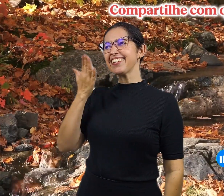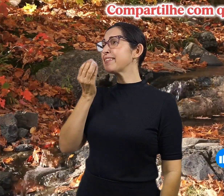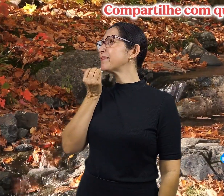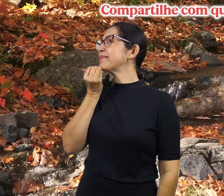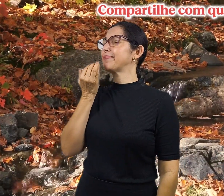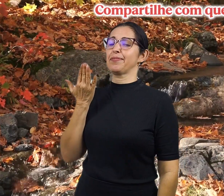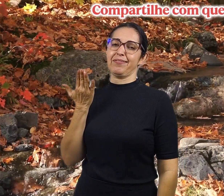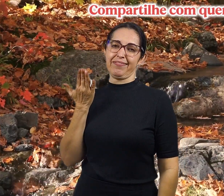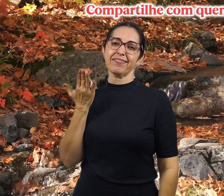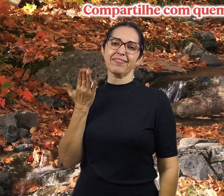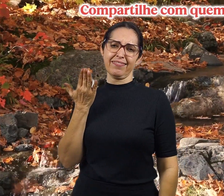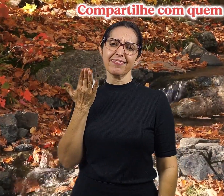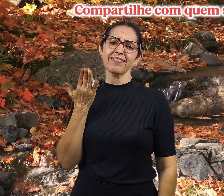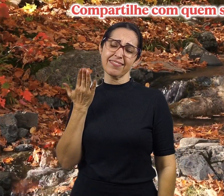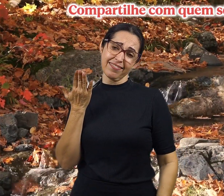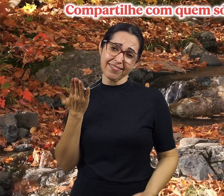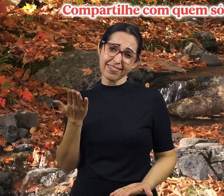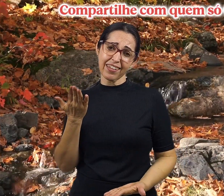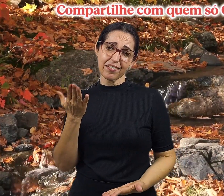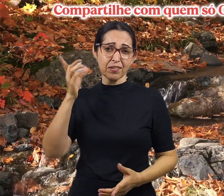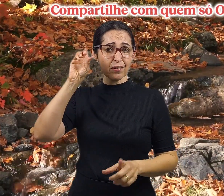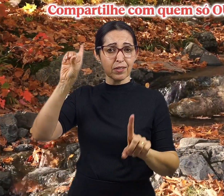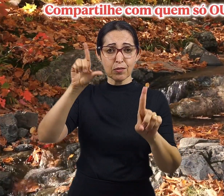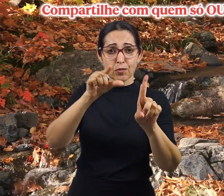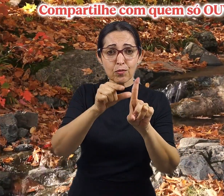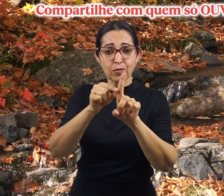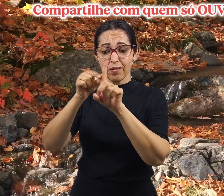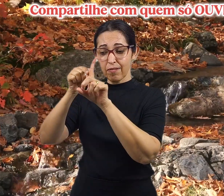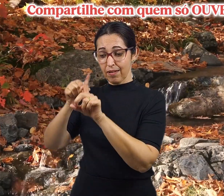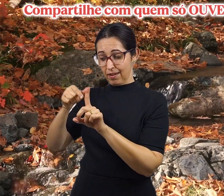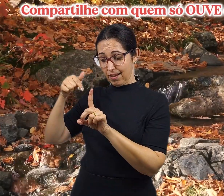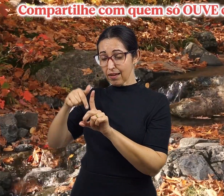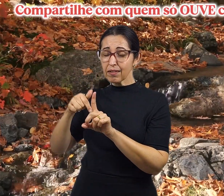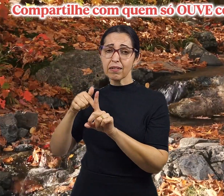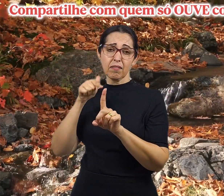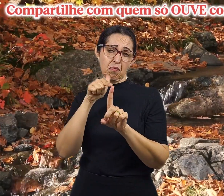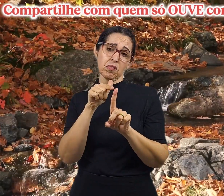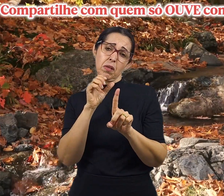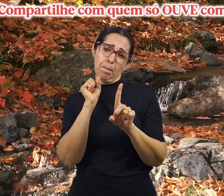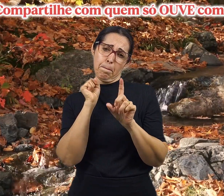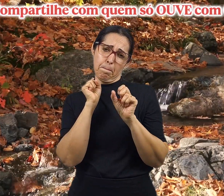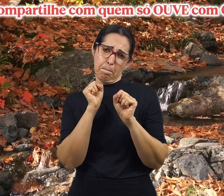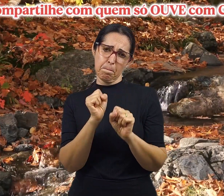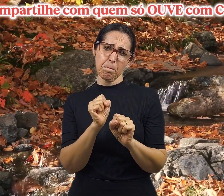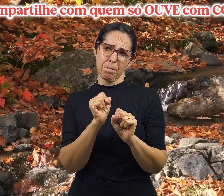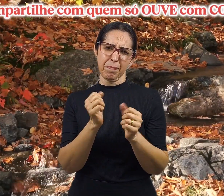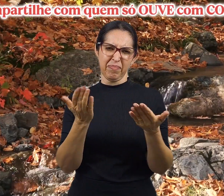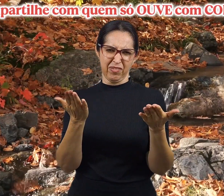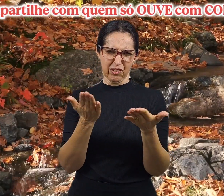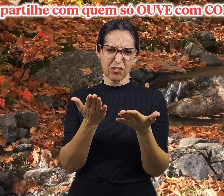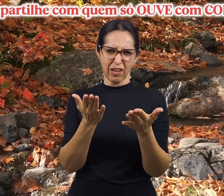Então, o Senhor te trouxe aqui. Seja você já um membro, seja você